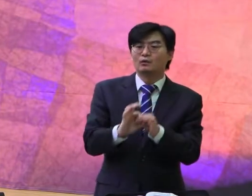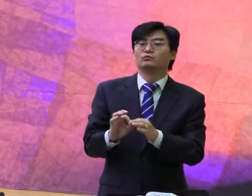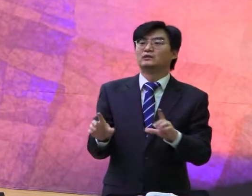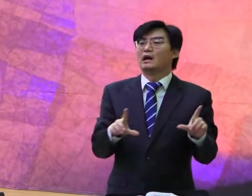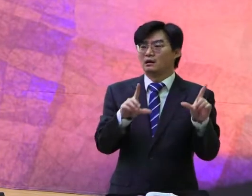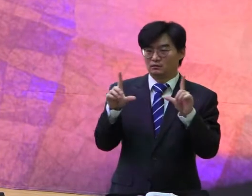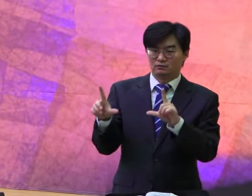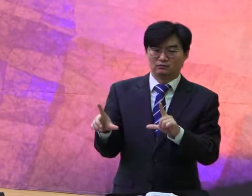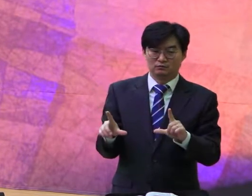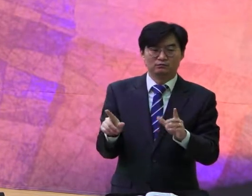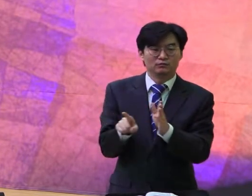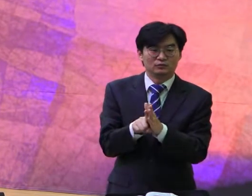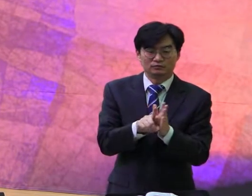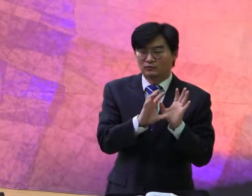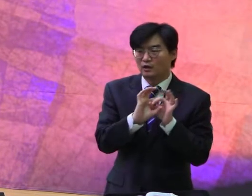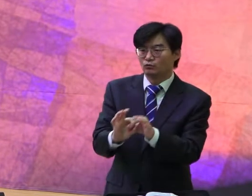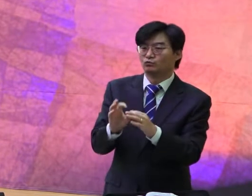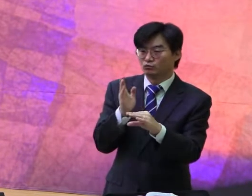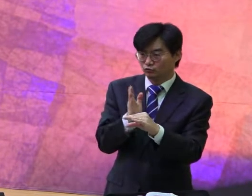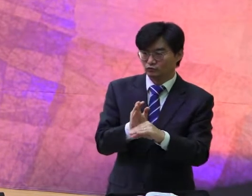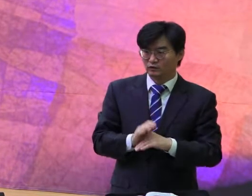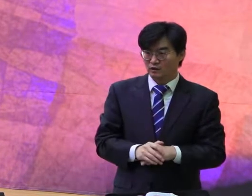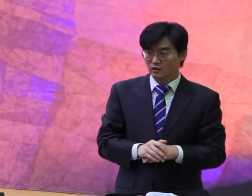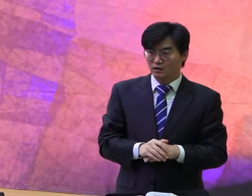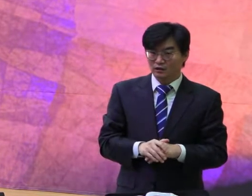둘러보고서 생각이 바뀌었다고 합니다.